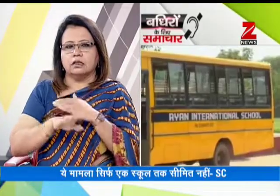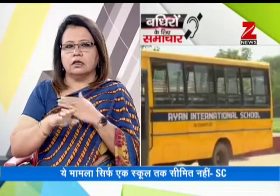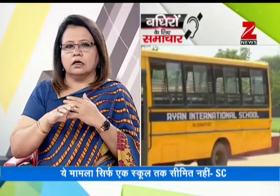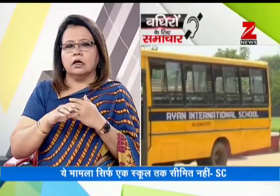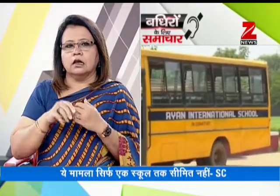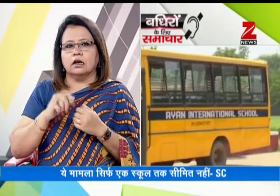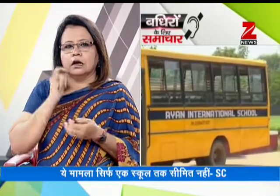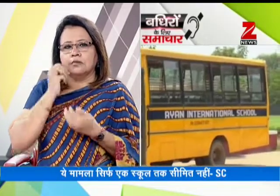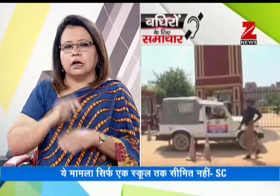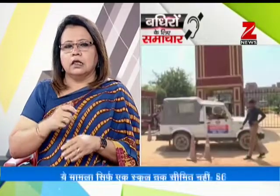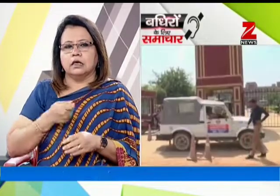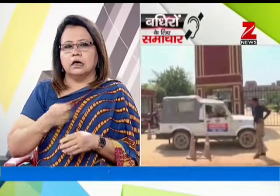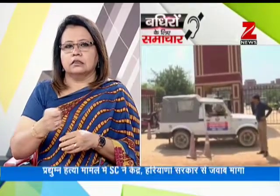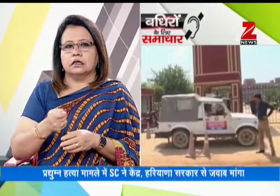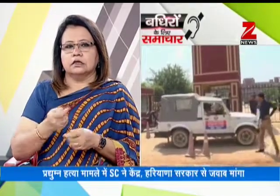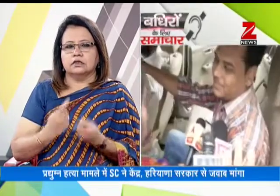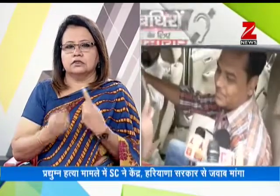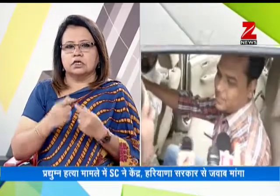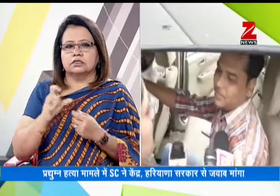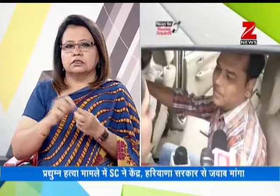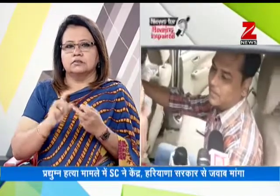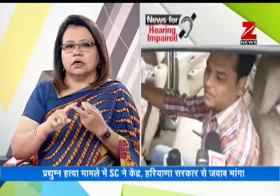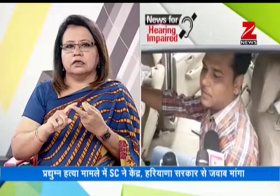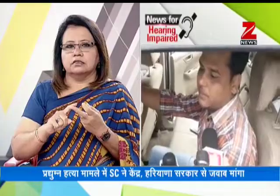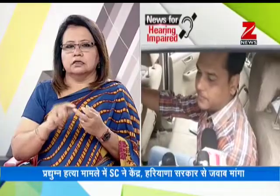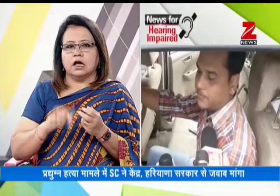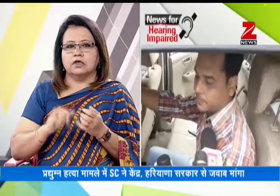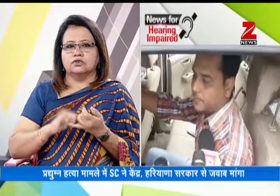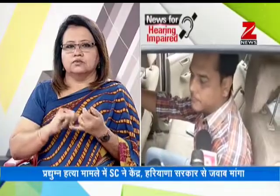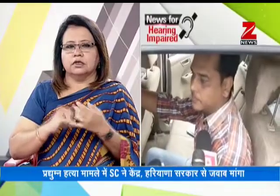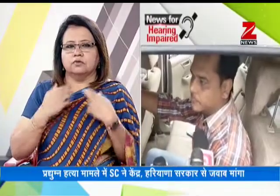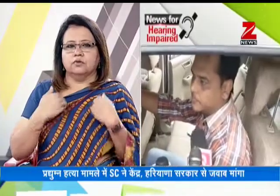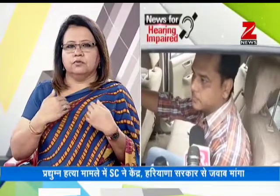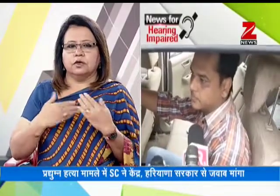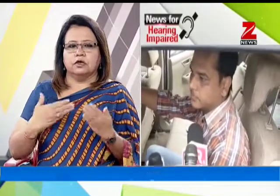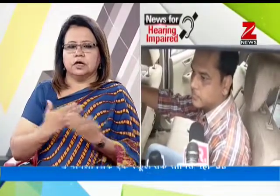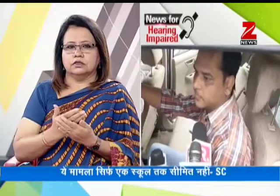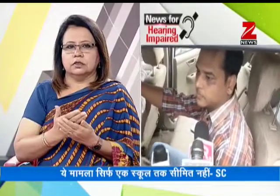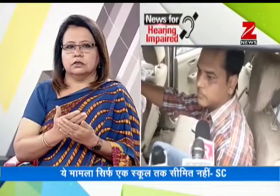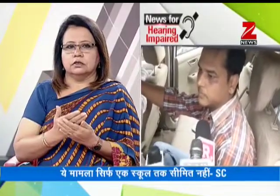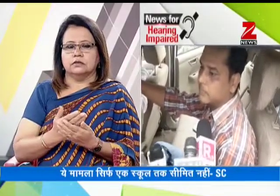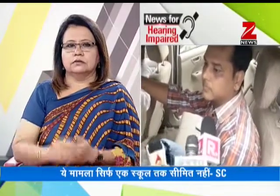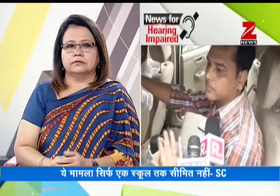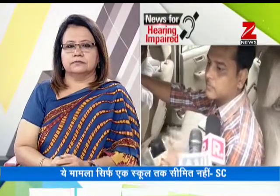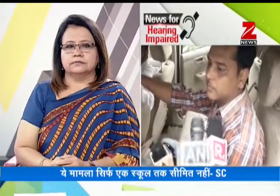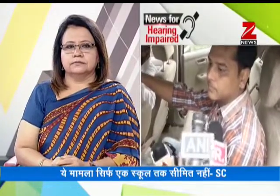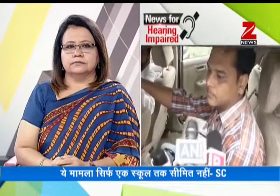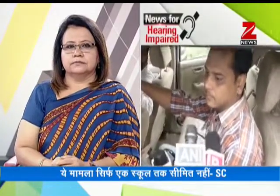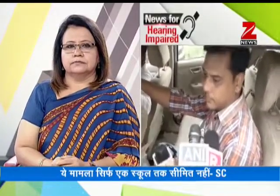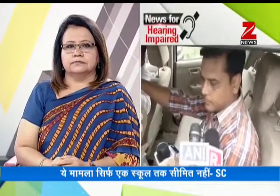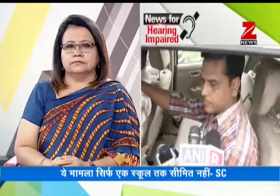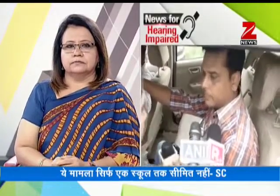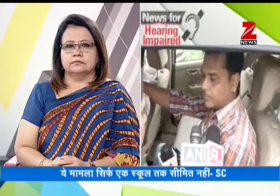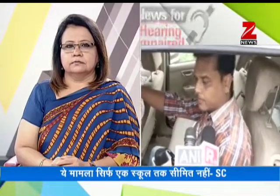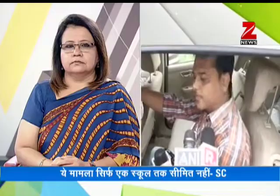बेटे की हुई हत्या की जांच सीबीआई से कराने की मांग को लेकर आज सुप्रीम कोर्ट में याचिका दायर की थी।